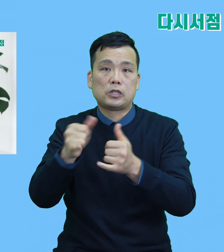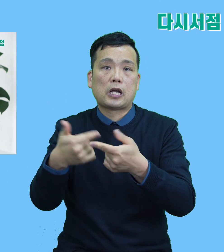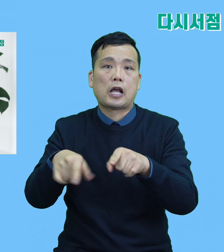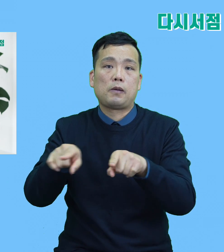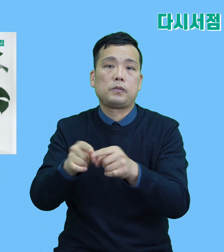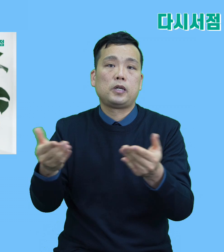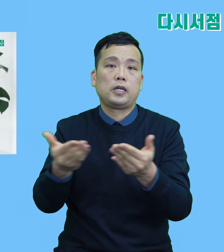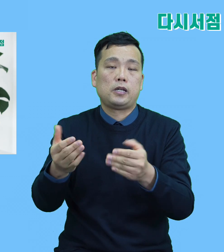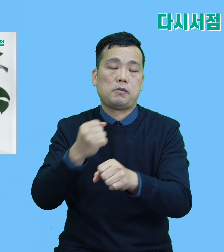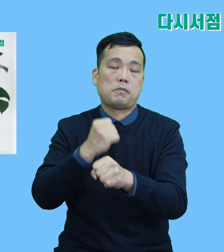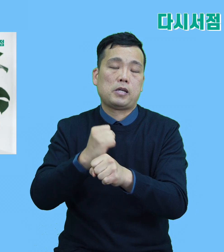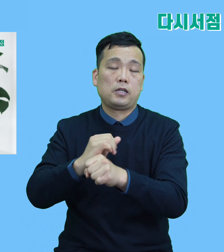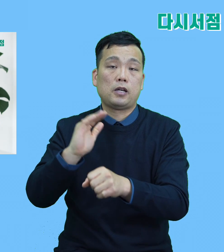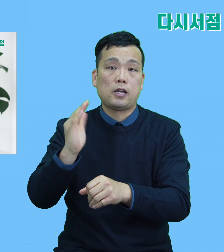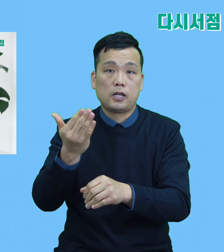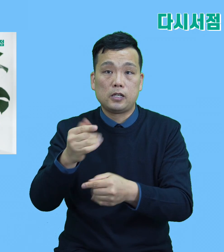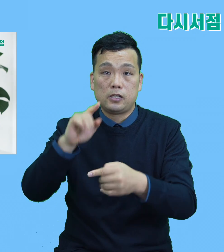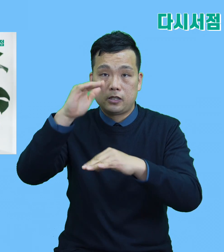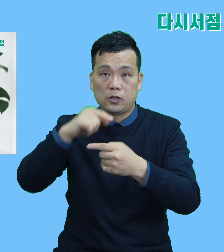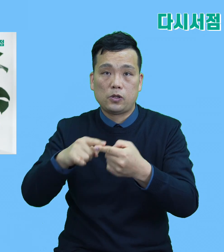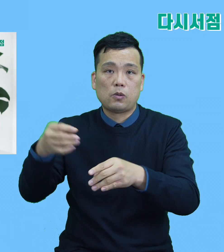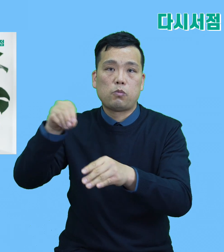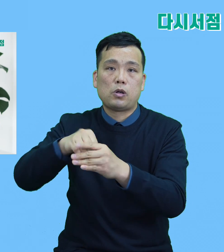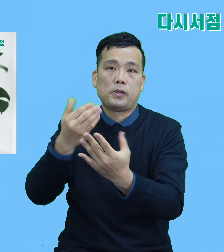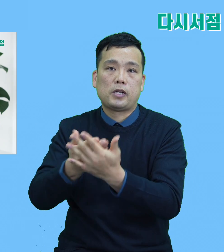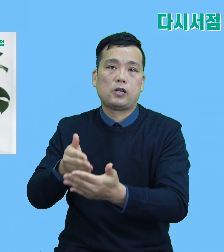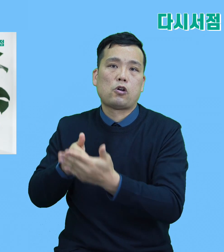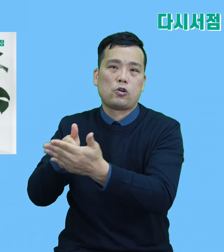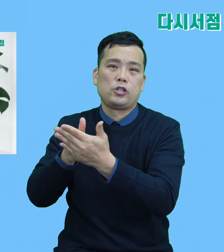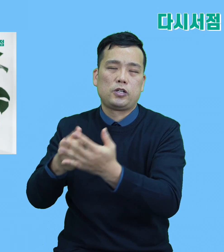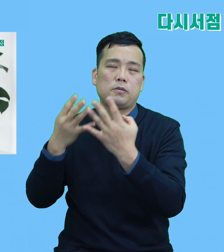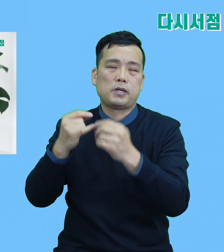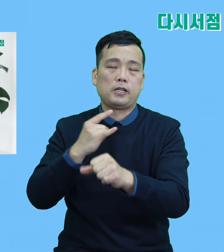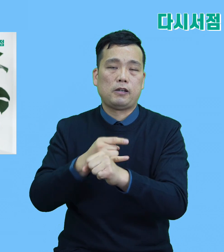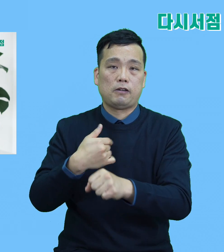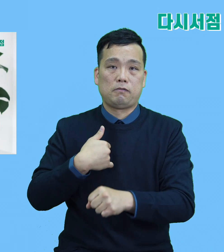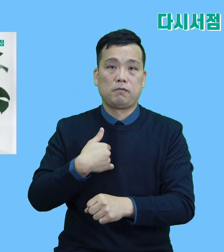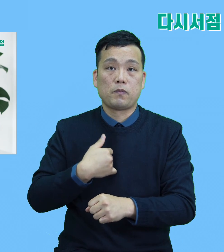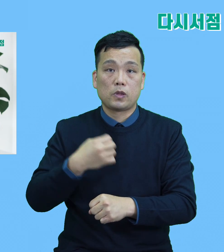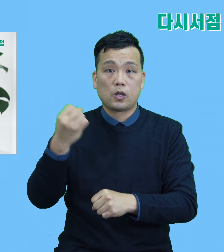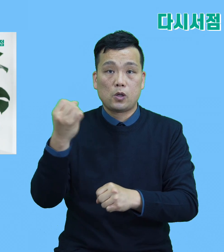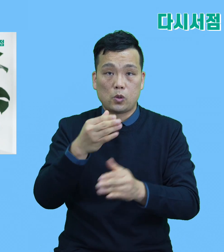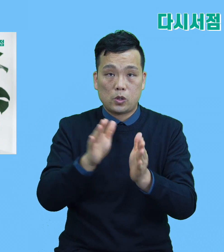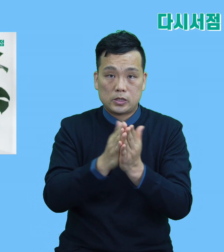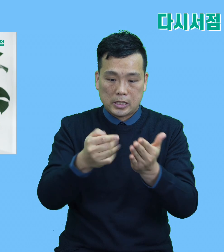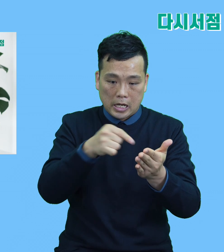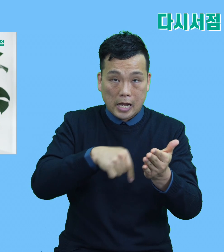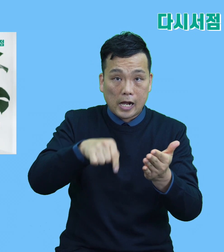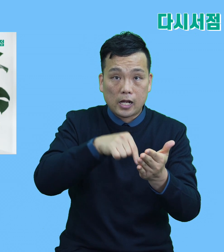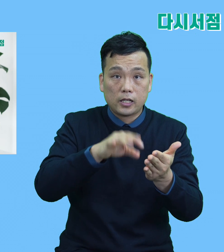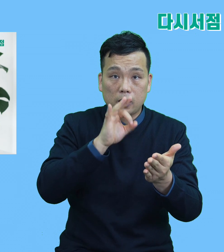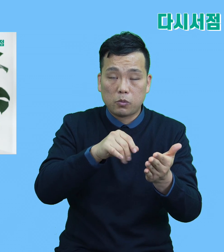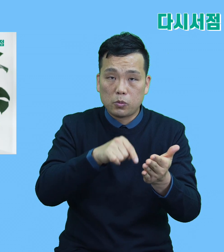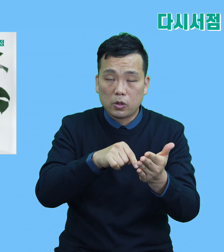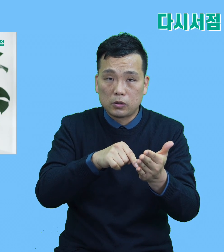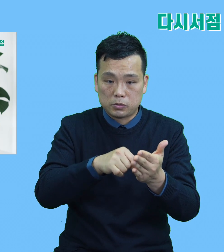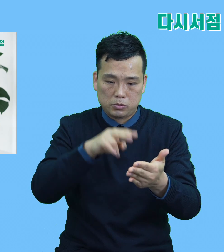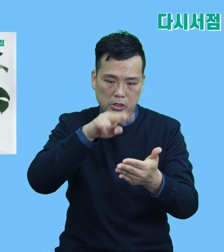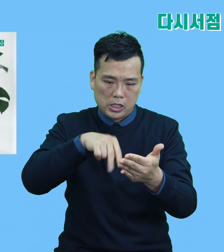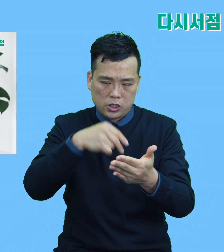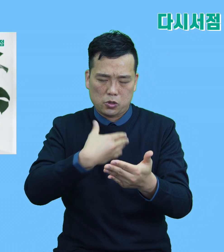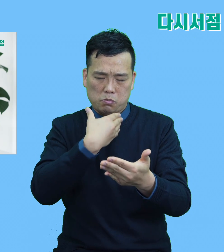잘 담아주실 수 있는 분들과 작업을 하고 있습니다. 그리고 내지는 분명히